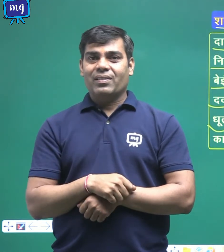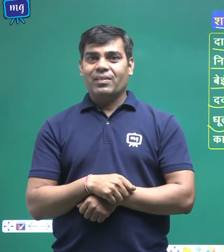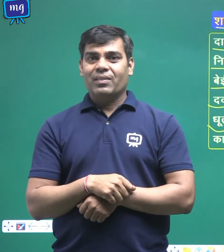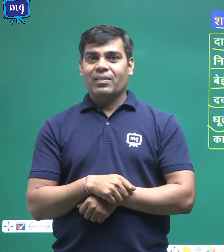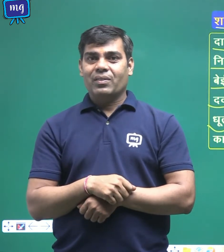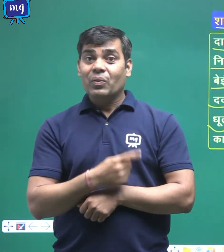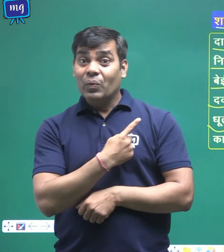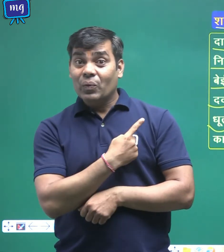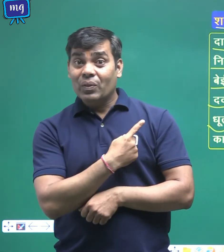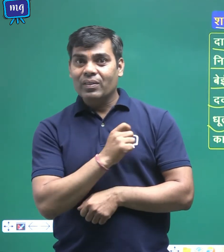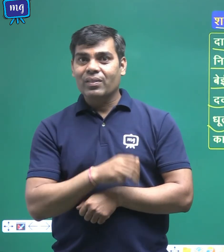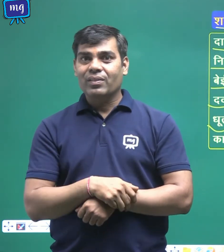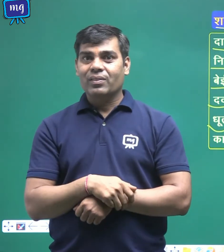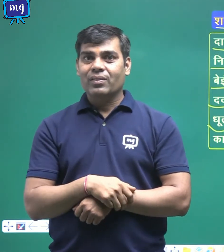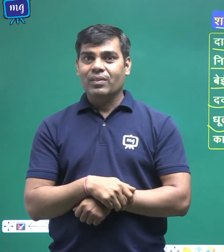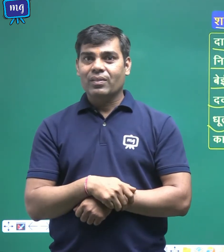धूर्त,